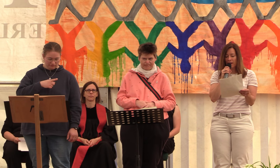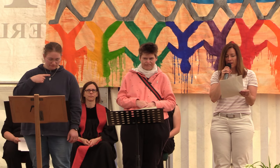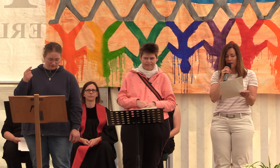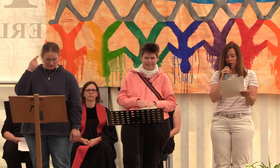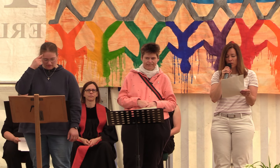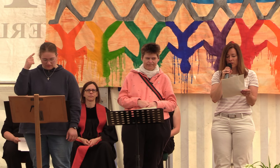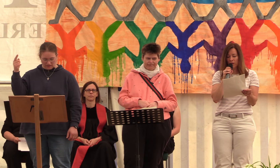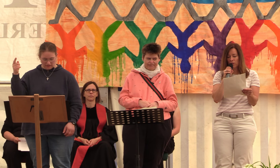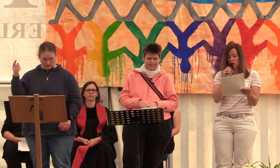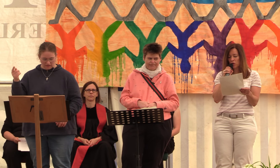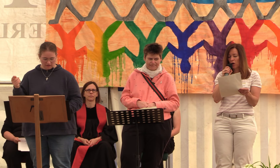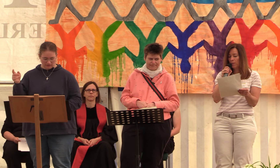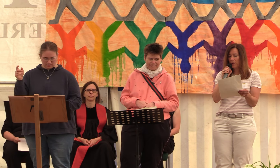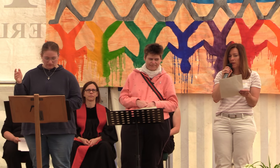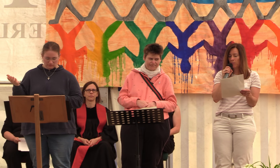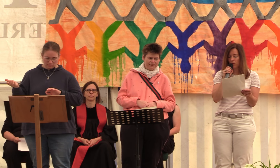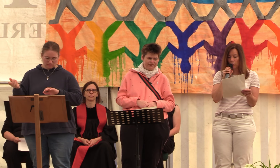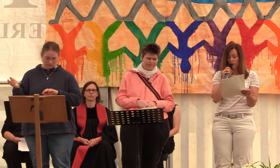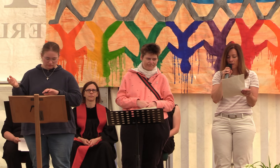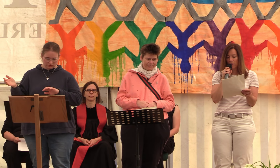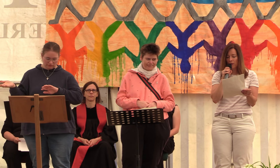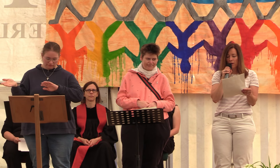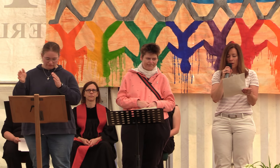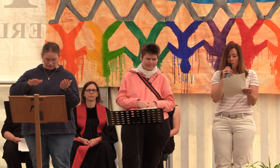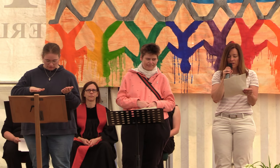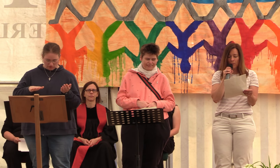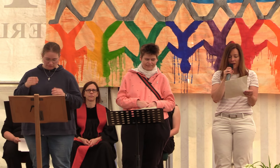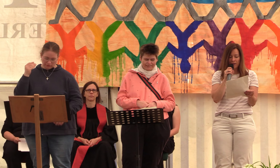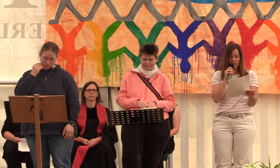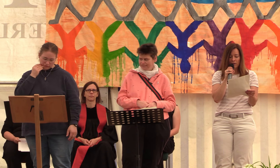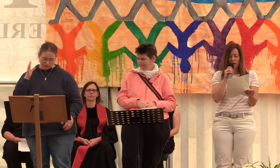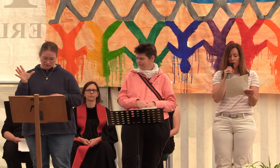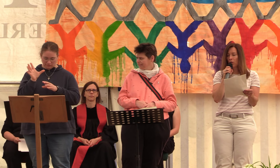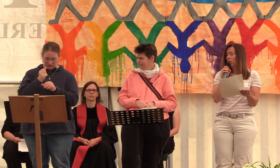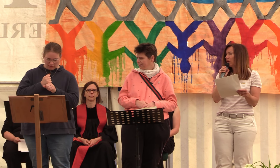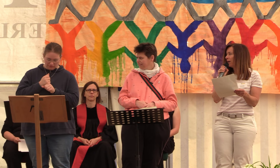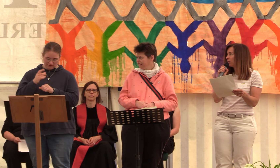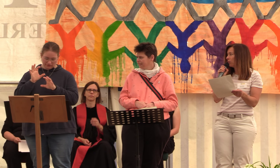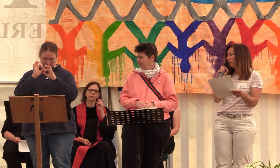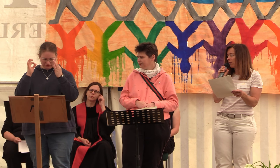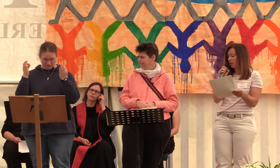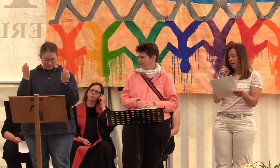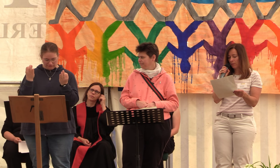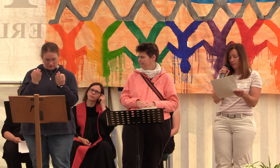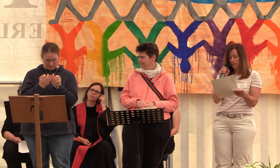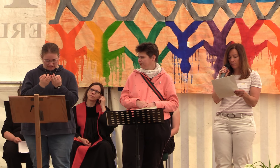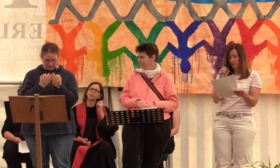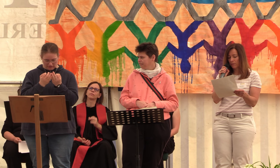Wir denken an unsere verstorbenen Bewohner, Mitarbeitende und